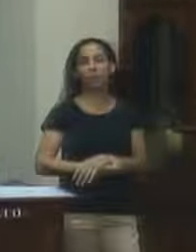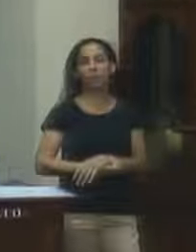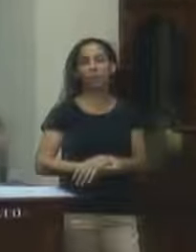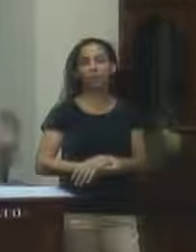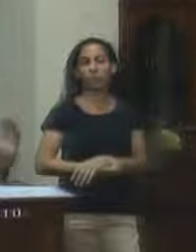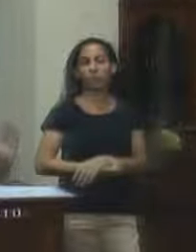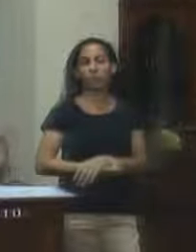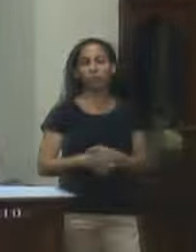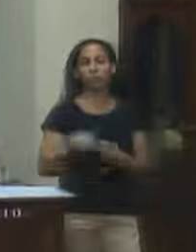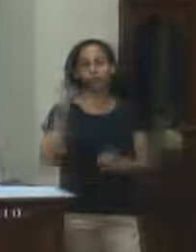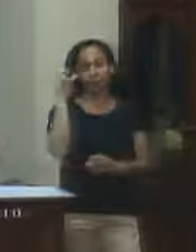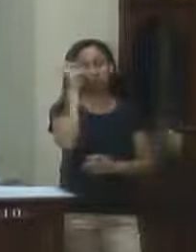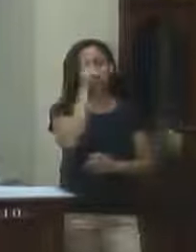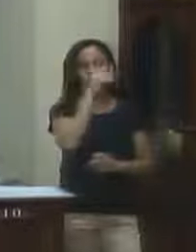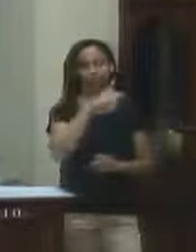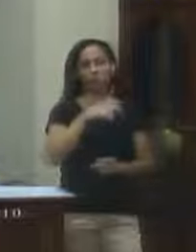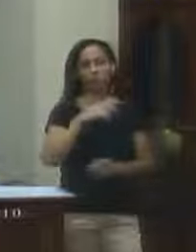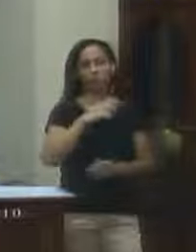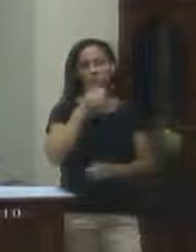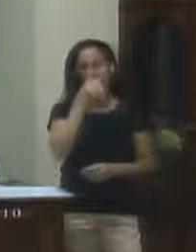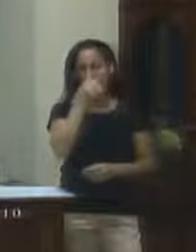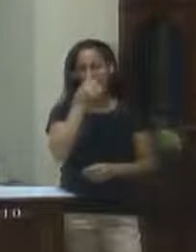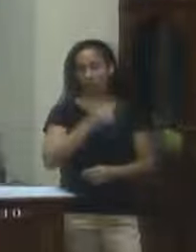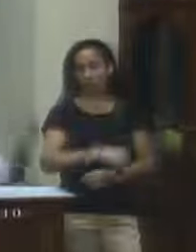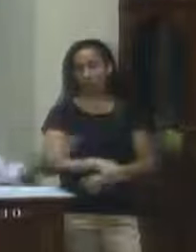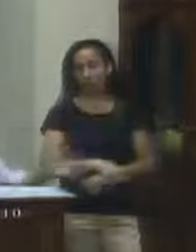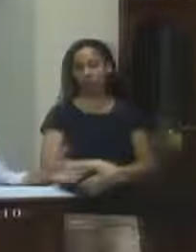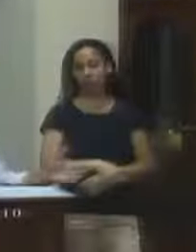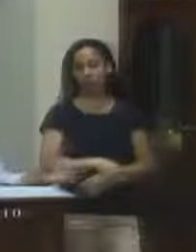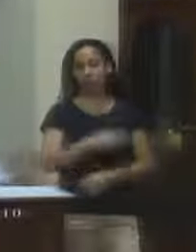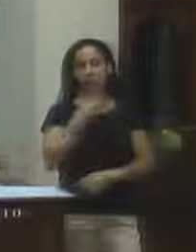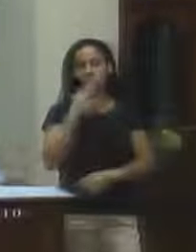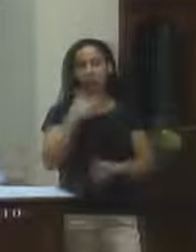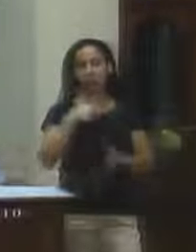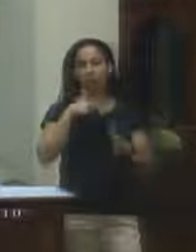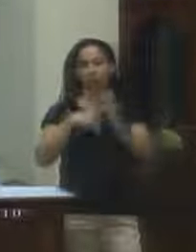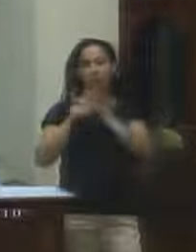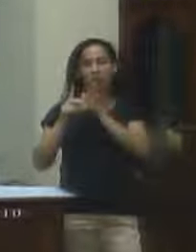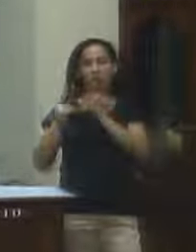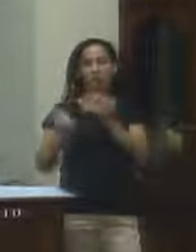das dificuldades que houve, né? Eu disse na tribuna na noite de